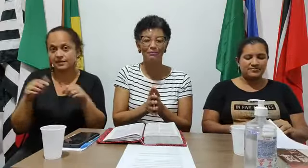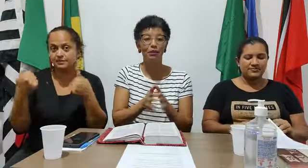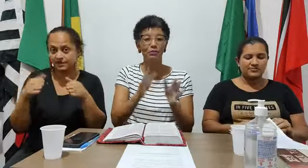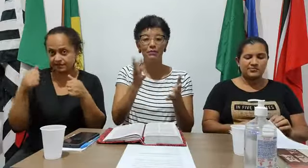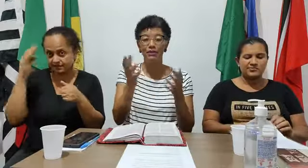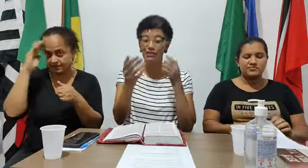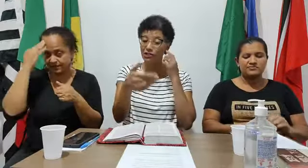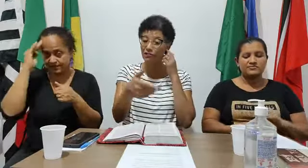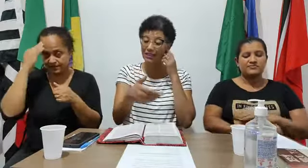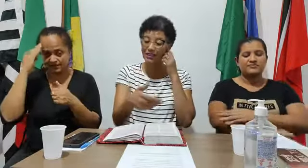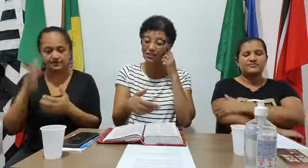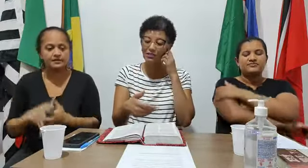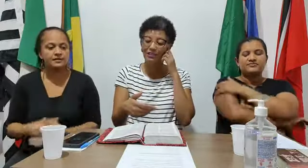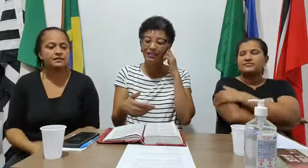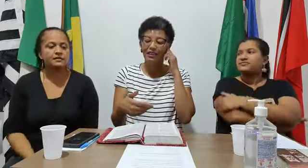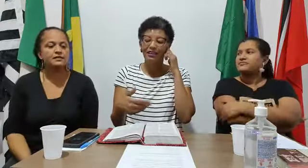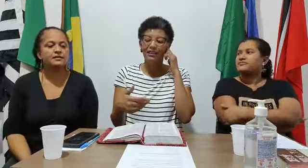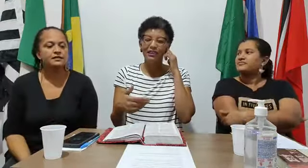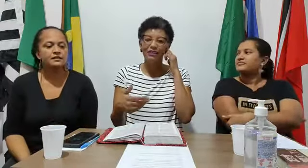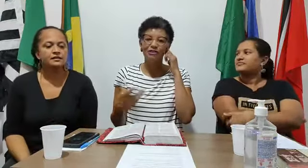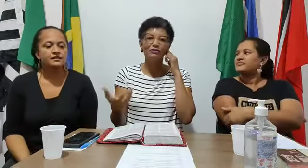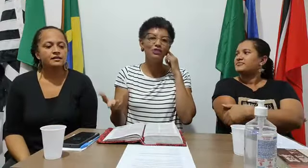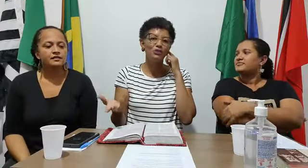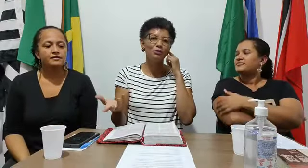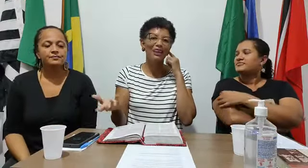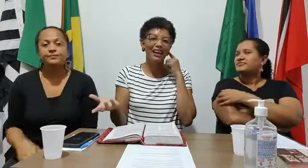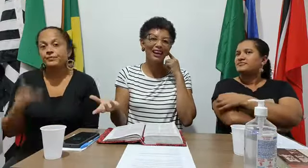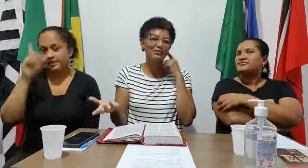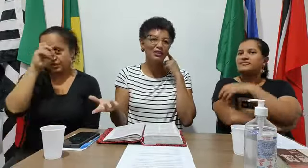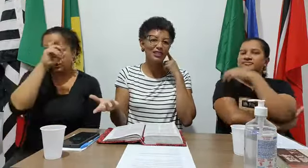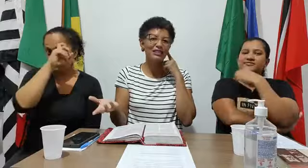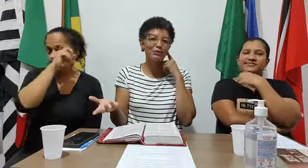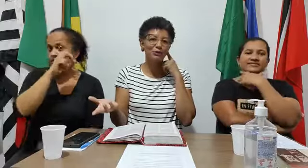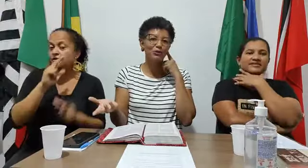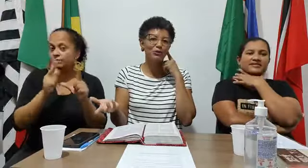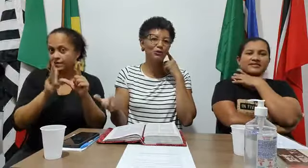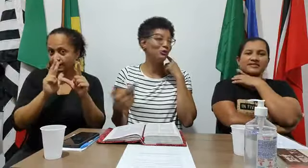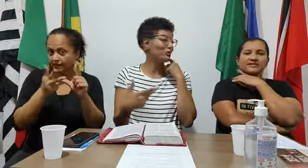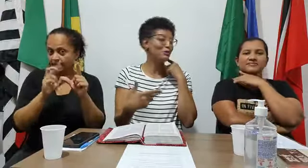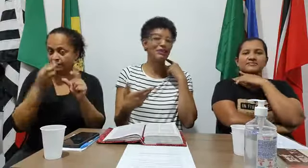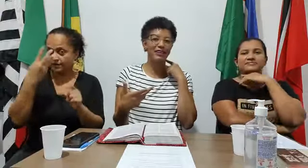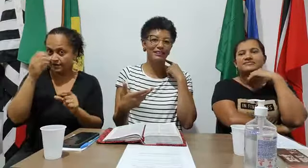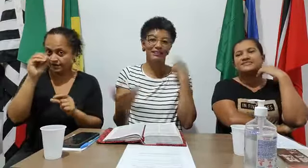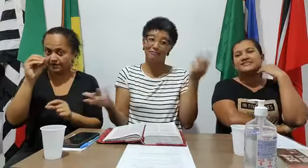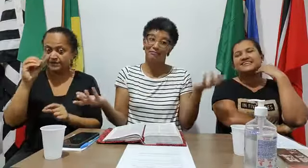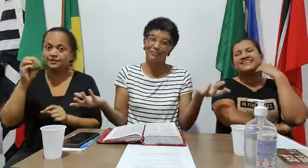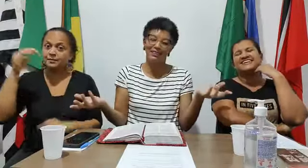mulher... Bom, primeiro, antes de eu falar isso... É difícil uma live de 30 minutos